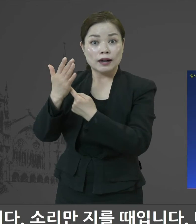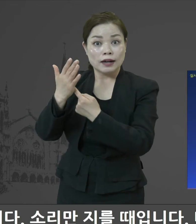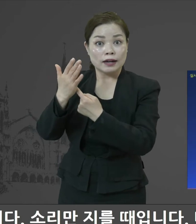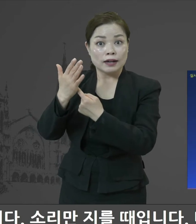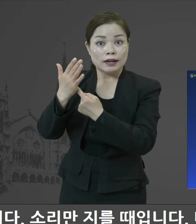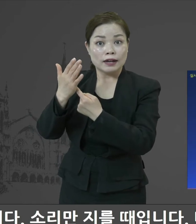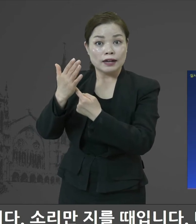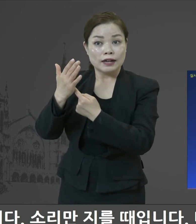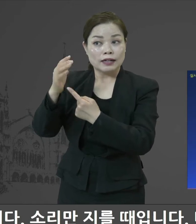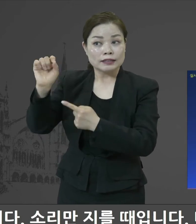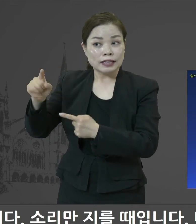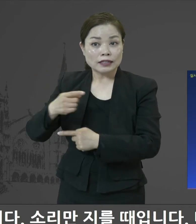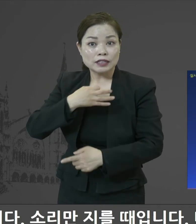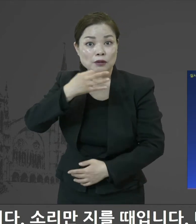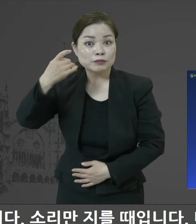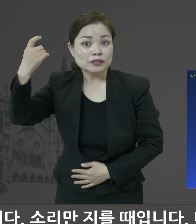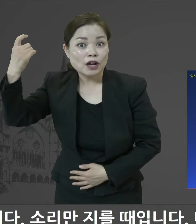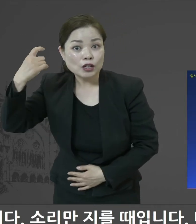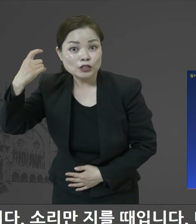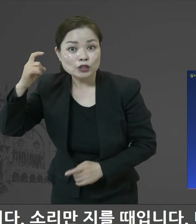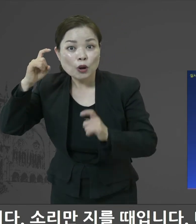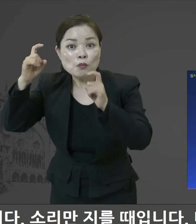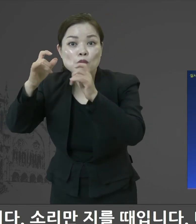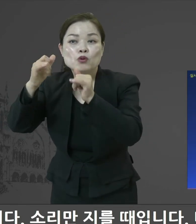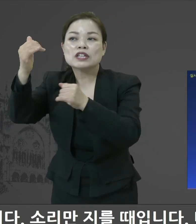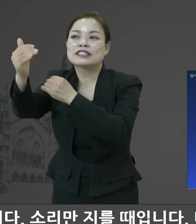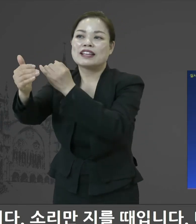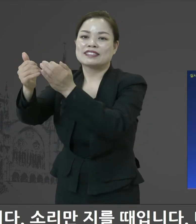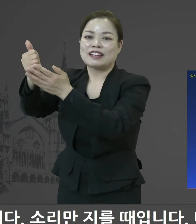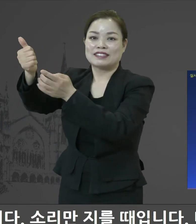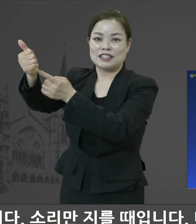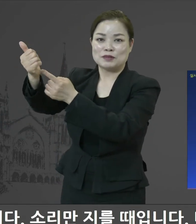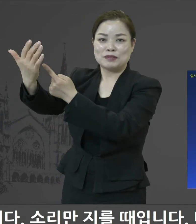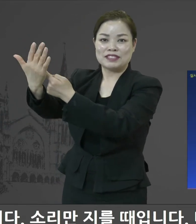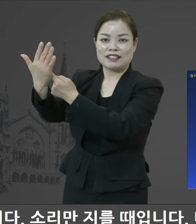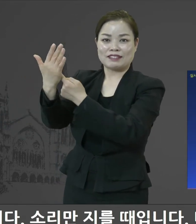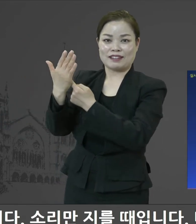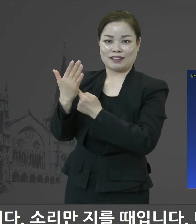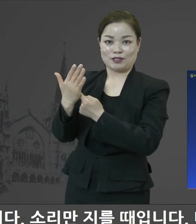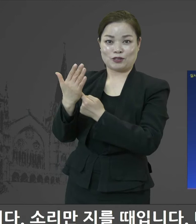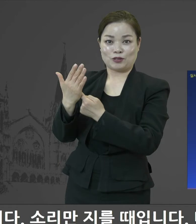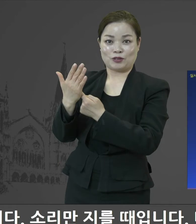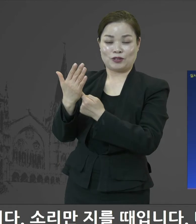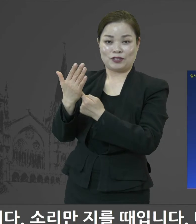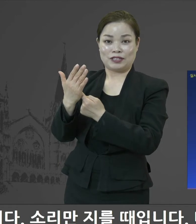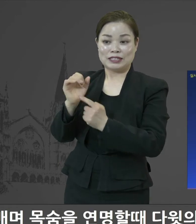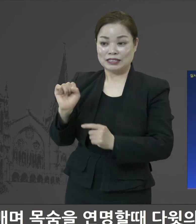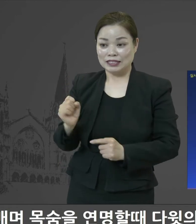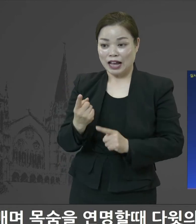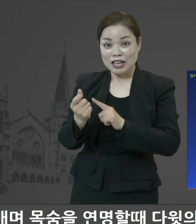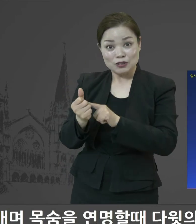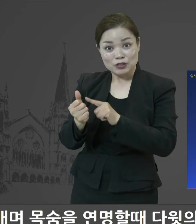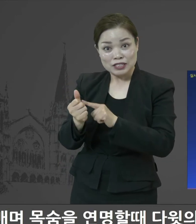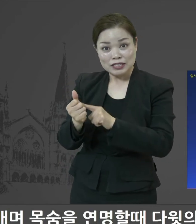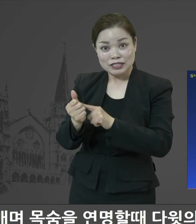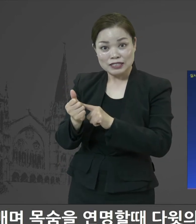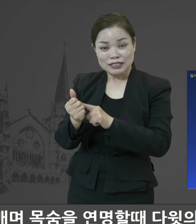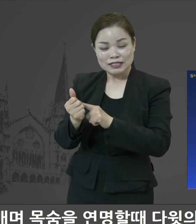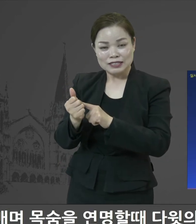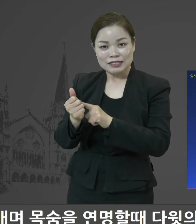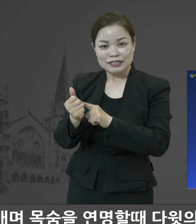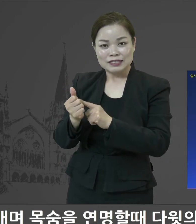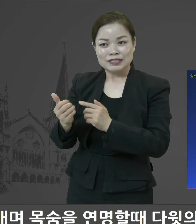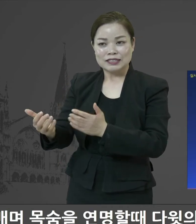다윗의 음성을 듣고 목자 대신 여호와 하나님이 나타나십니다. 그리고 다윗을